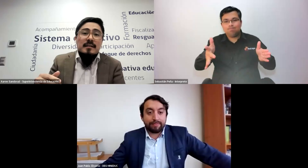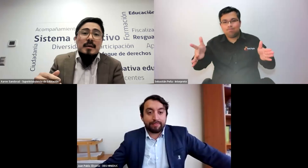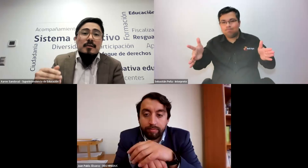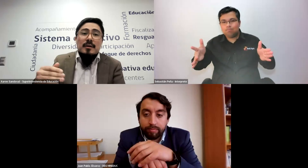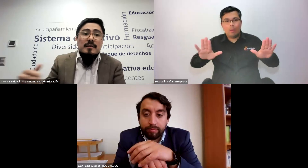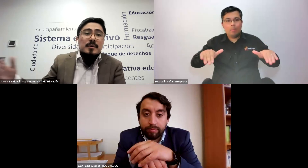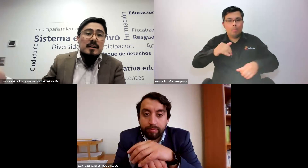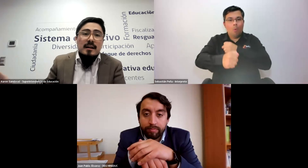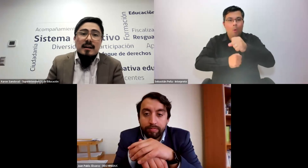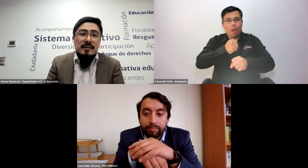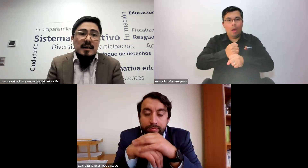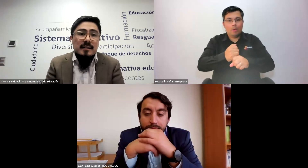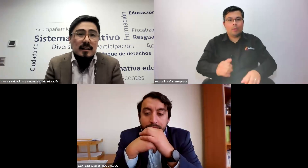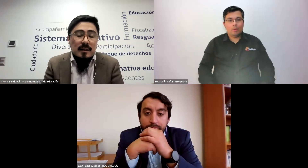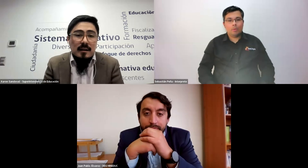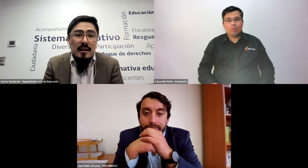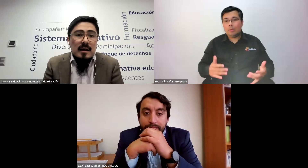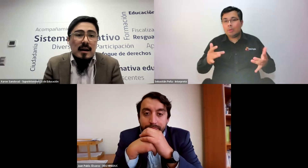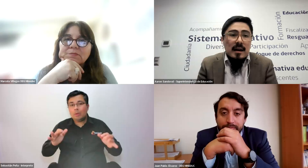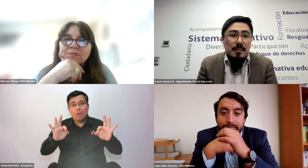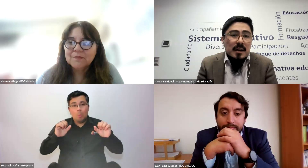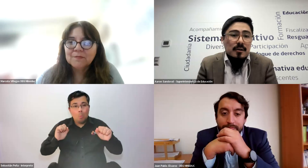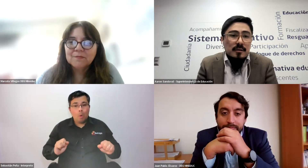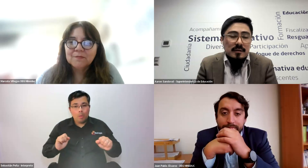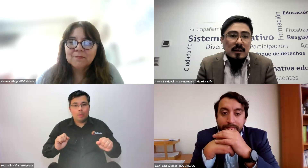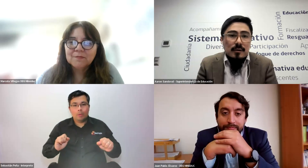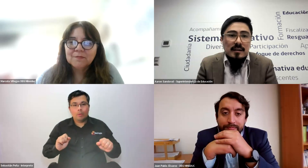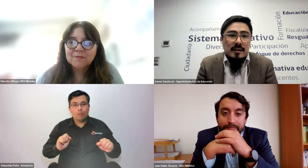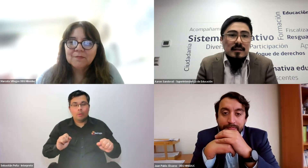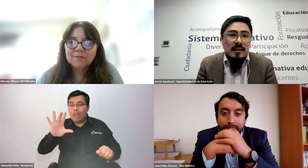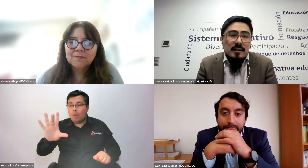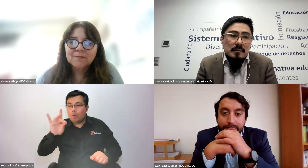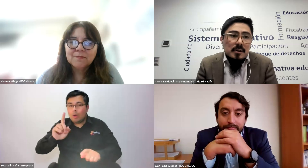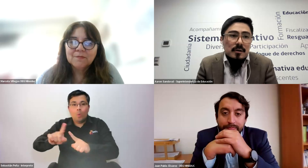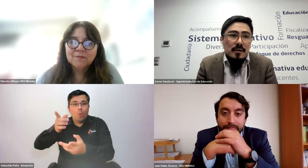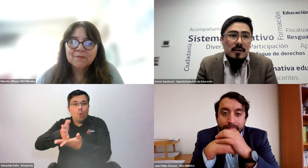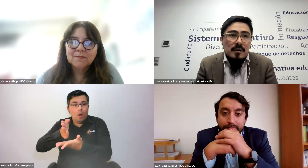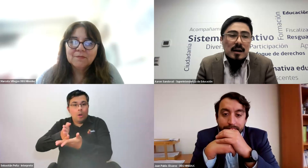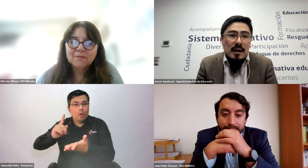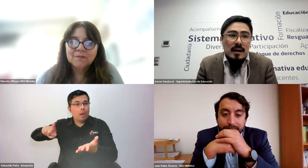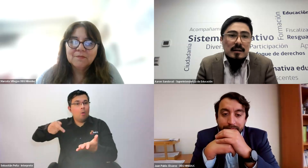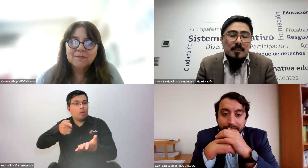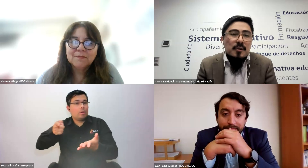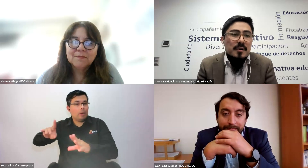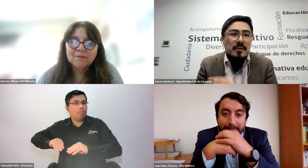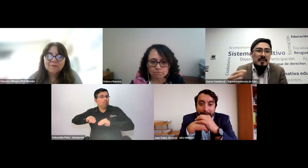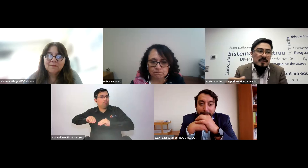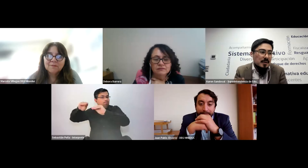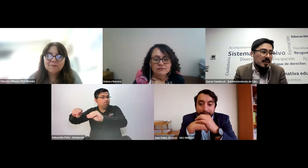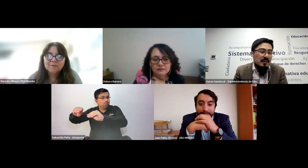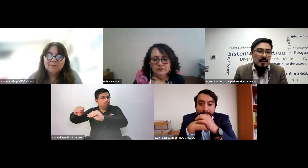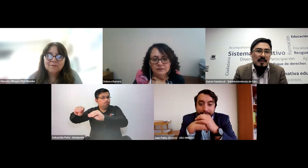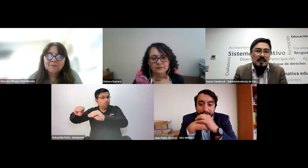un establecimiento al que se puede trasladar la semana siguiente, pero si no es así, no, tampoco